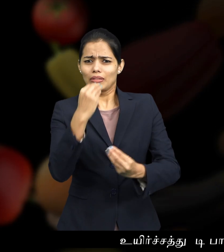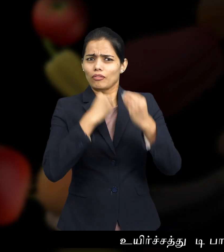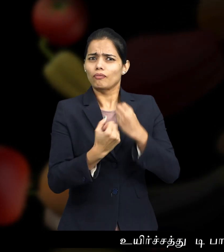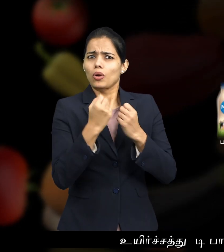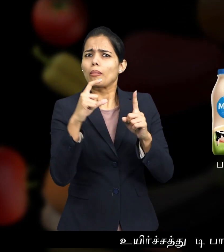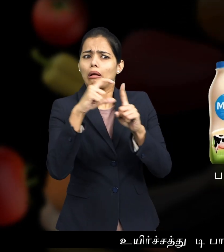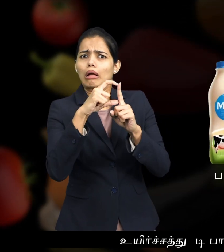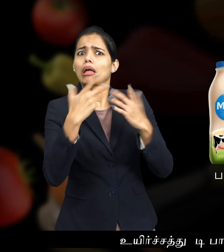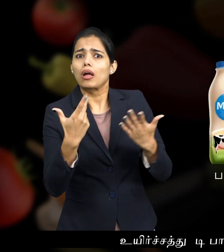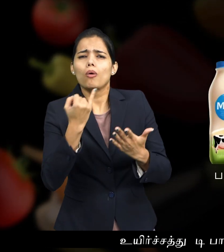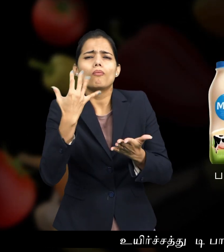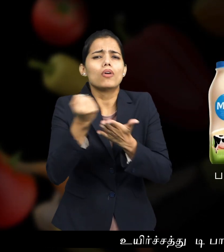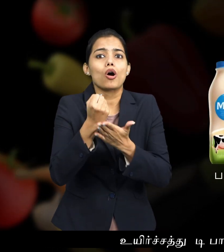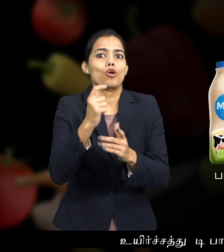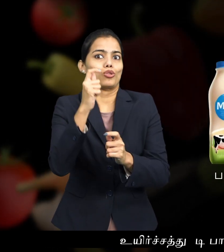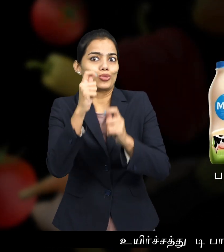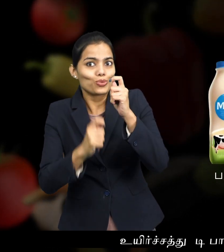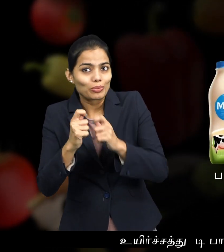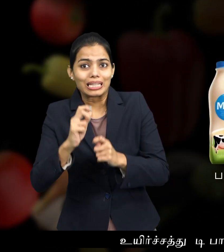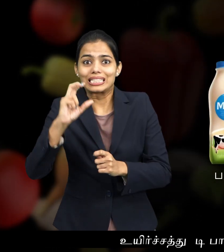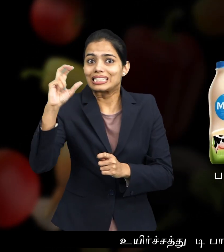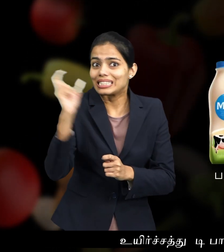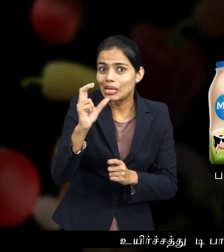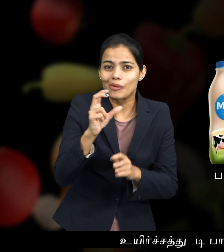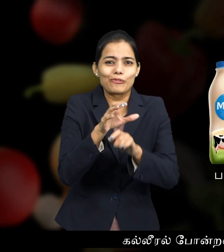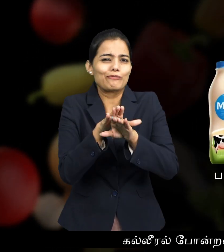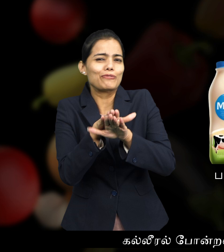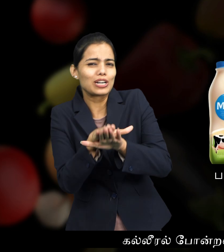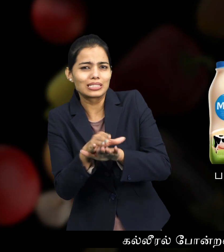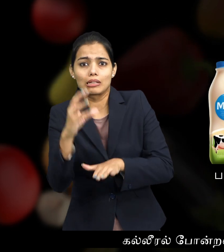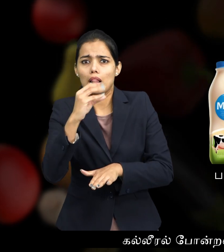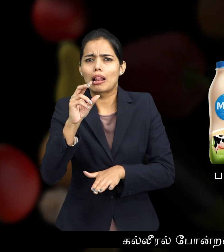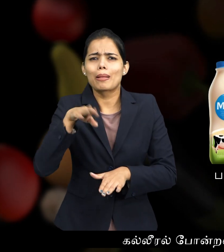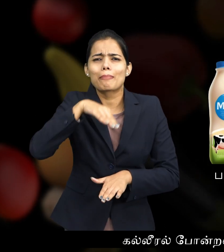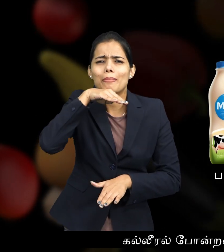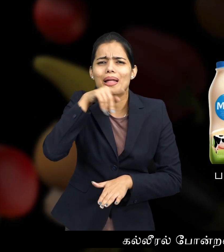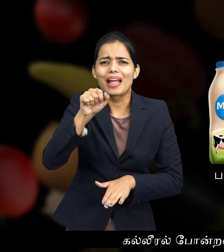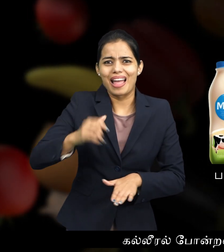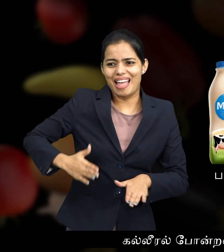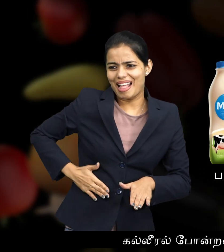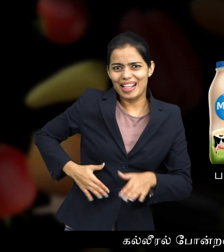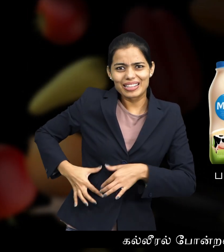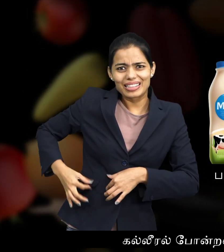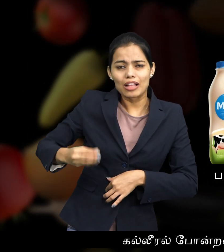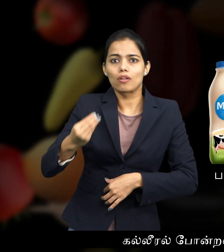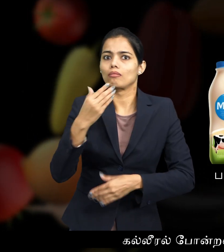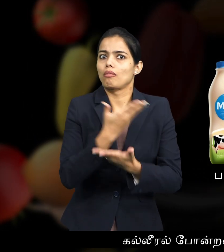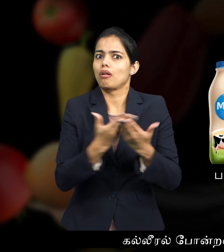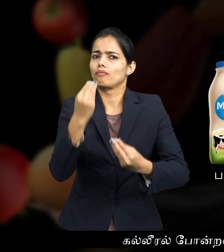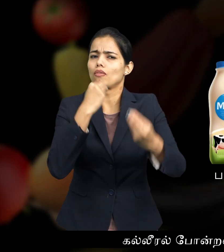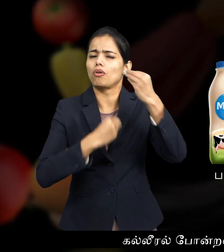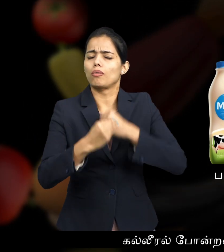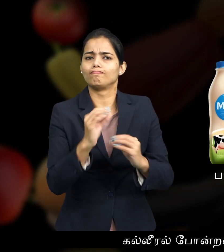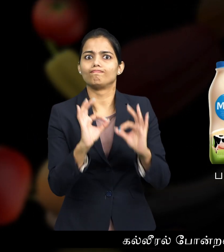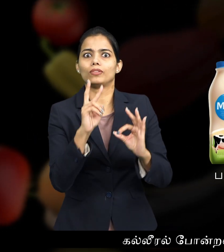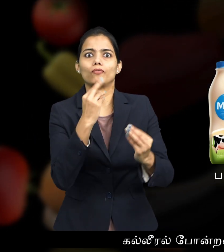உயிர்ச்சத்து டி பால், முட்டை, மீன் மற்றும் கல்லீரல் போன்றவற்றில் காணப்படுகிறது.